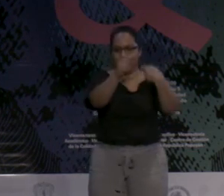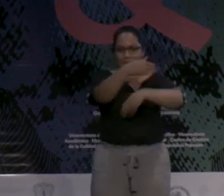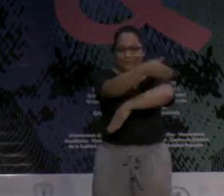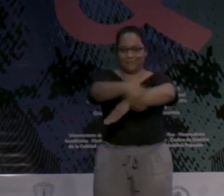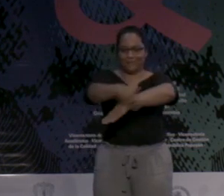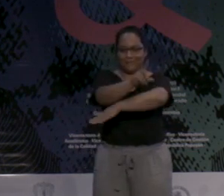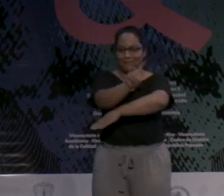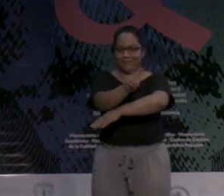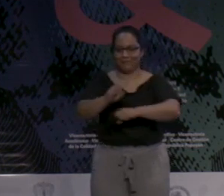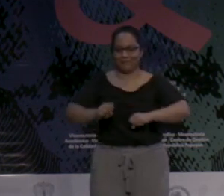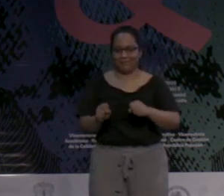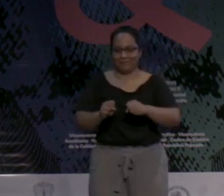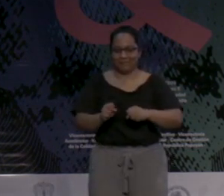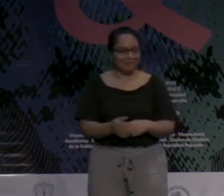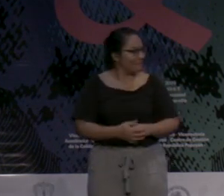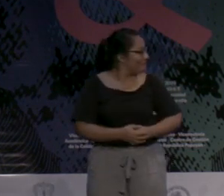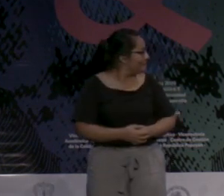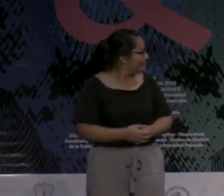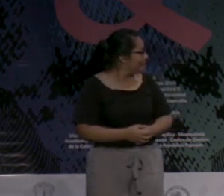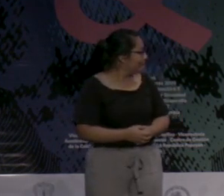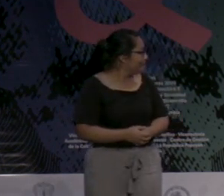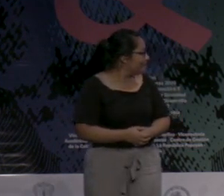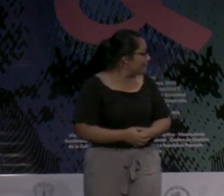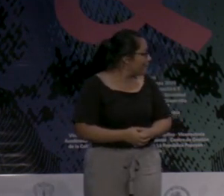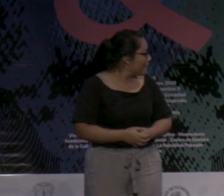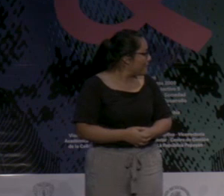cosa, personas que no sé quién, y pasó.